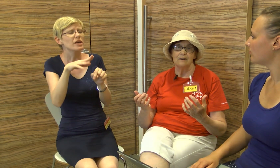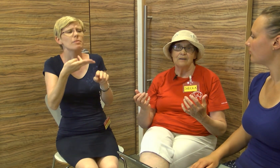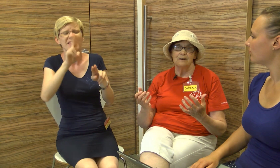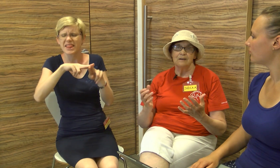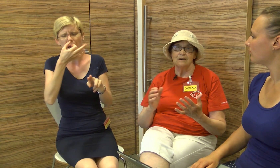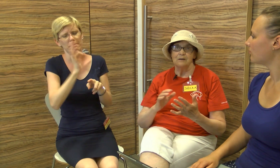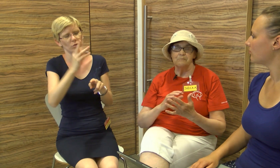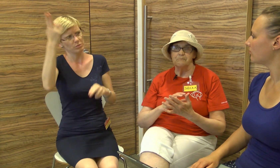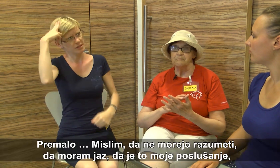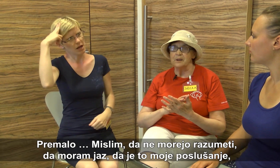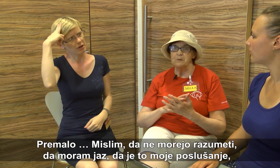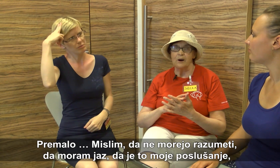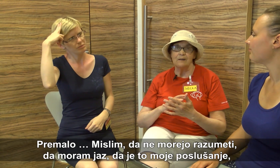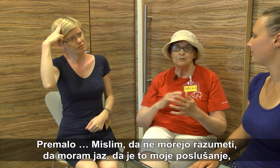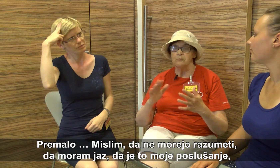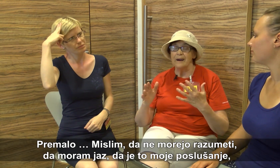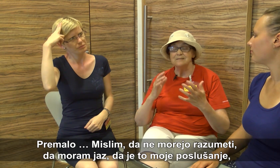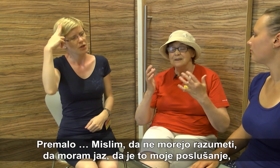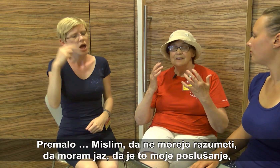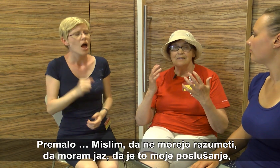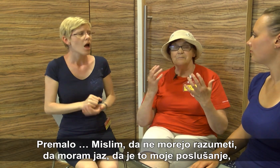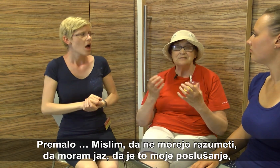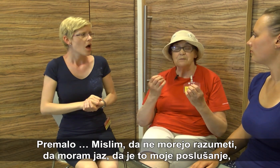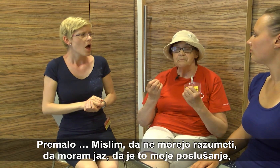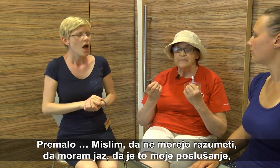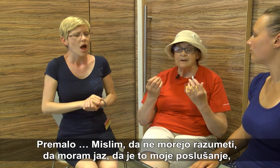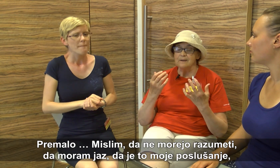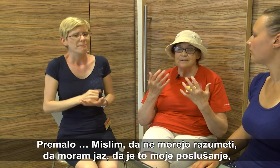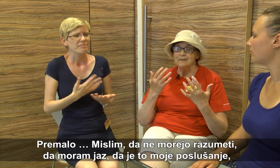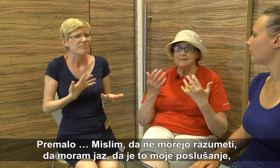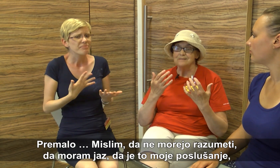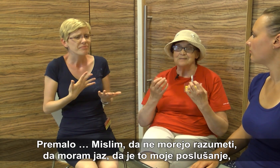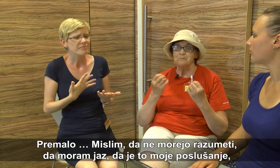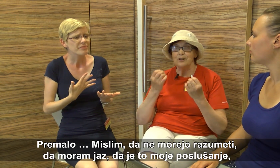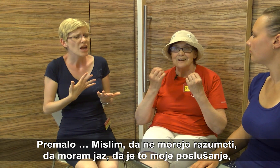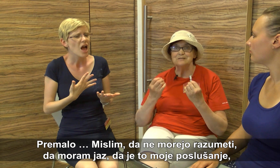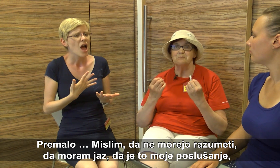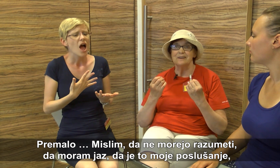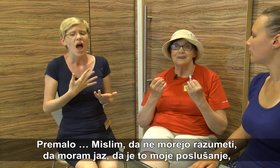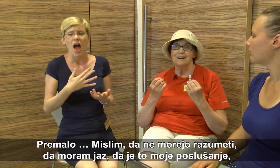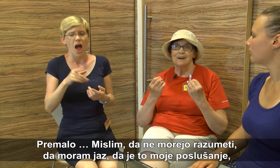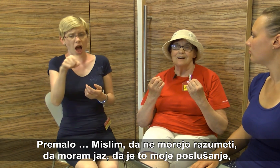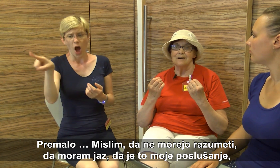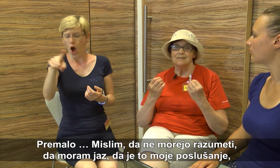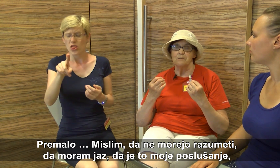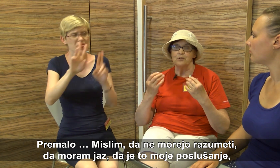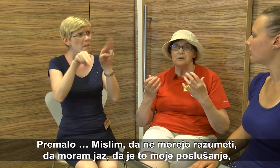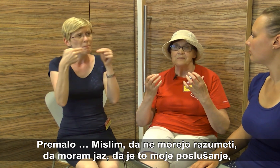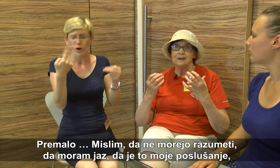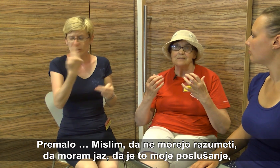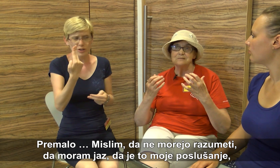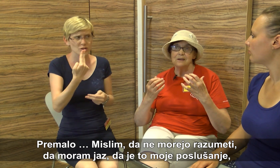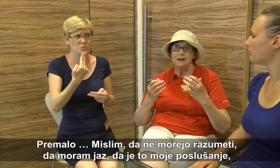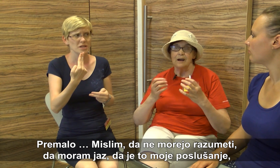не. Према, любен, мислим да не море разумет, да